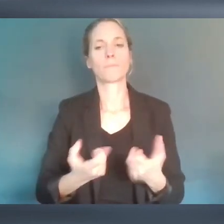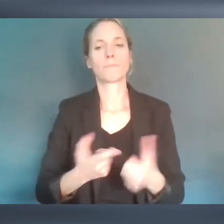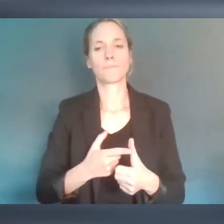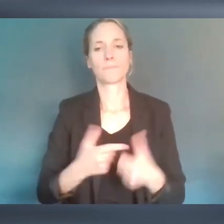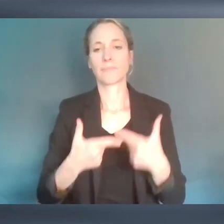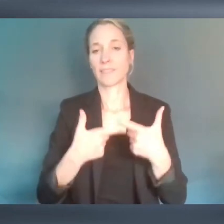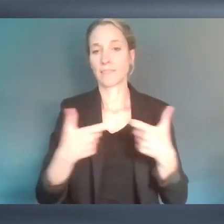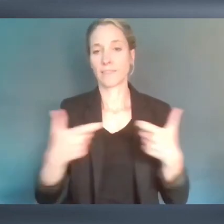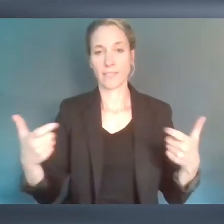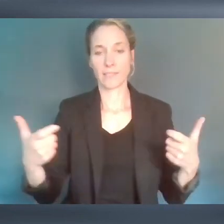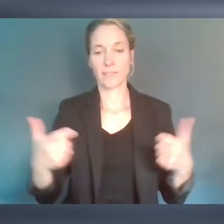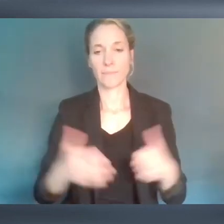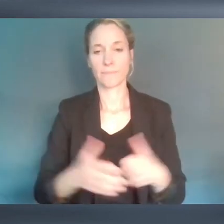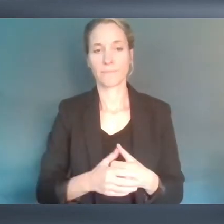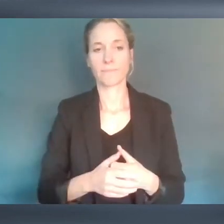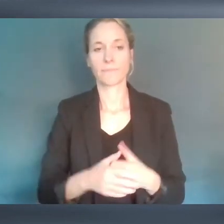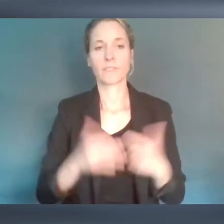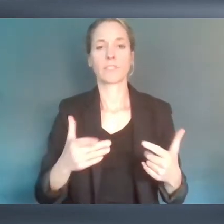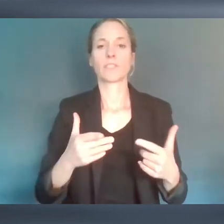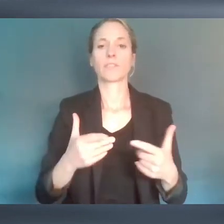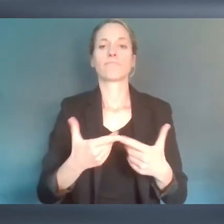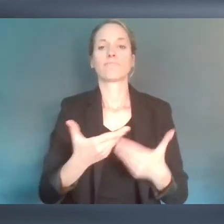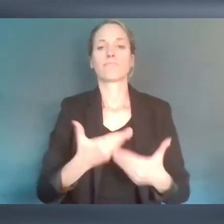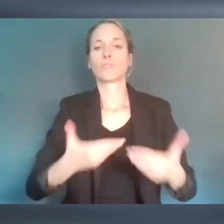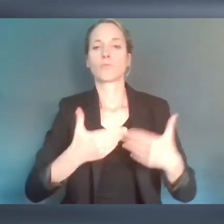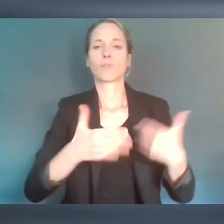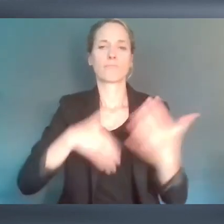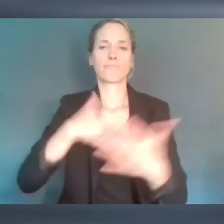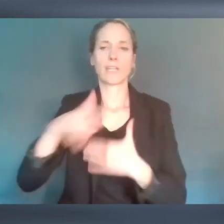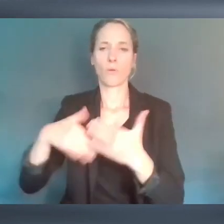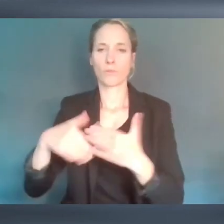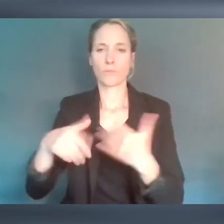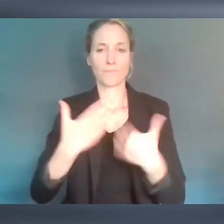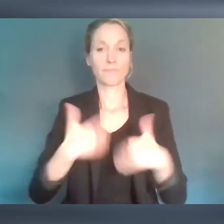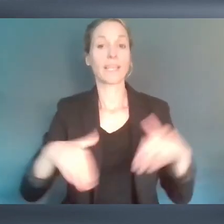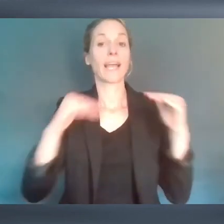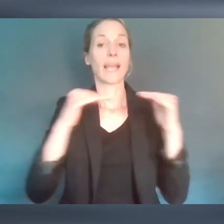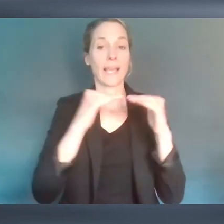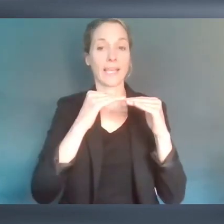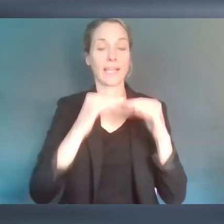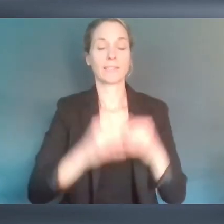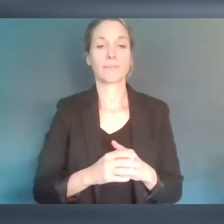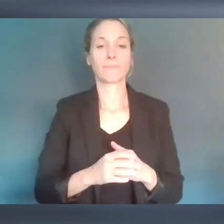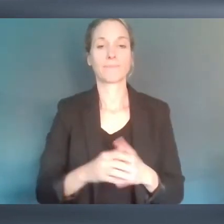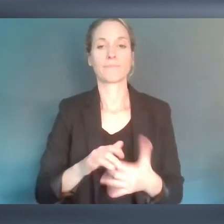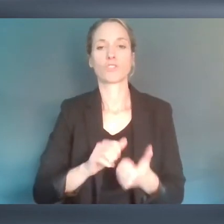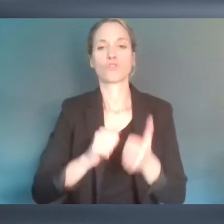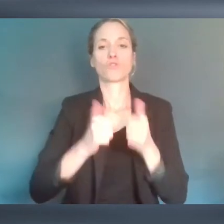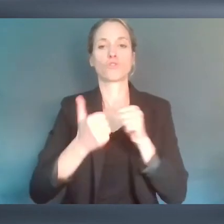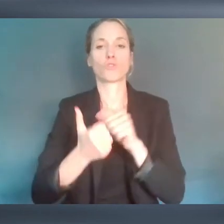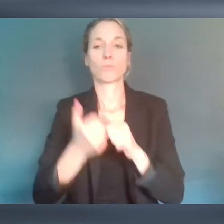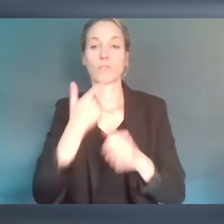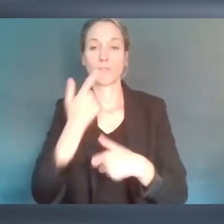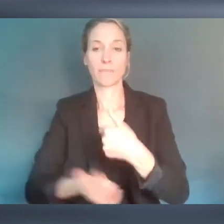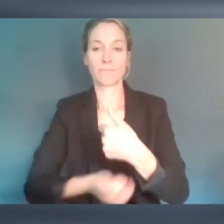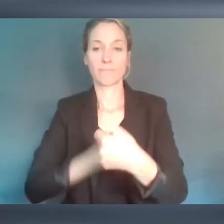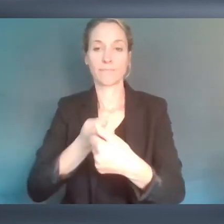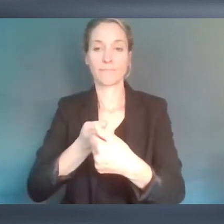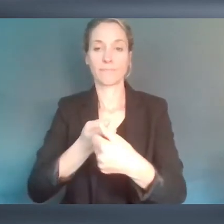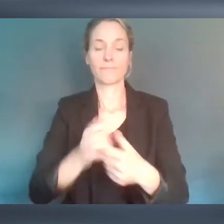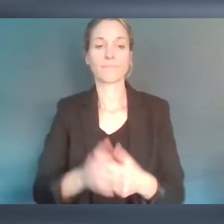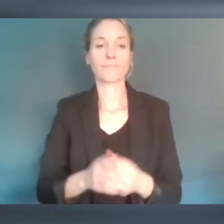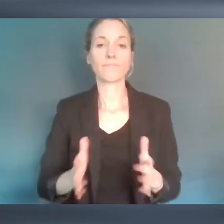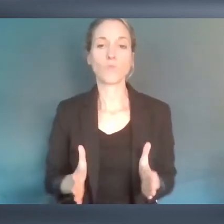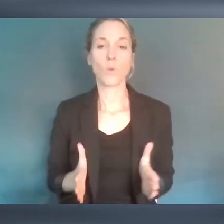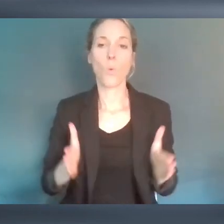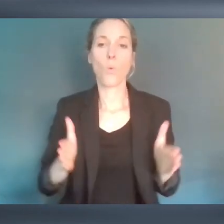c'est-à-dire l'hétérogénéité, l'égalité, le changement, donc l'adaptation, le